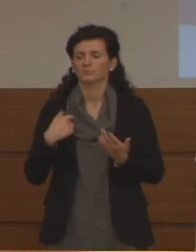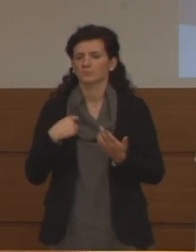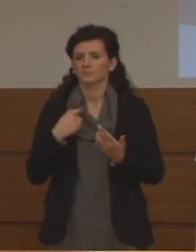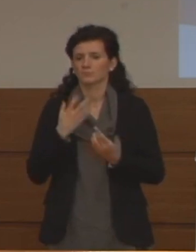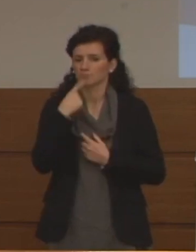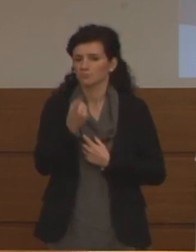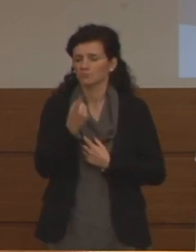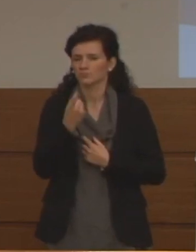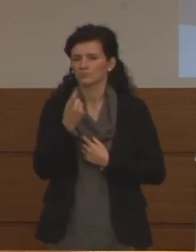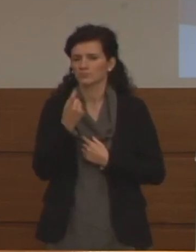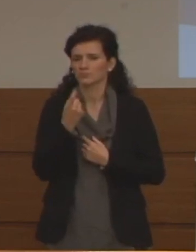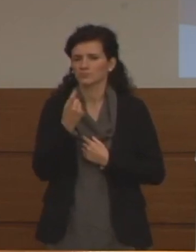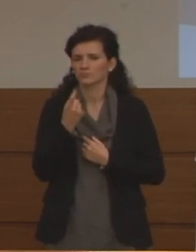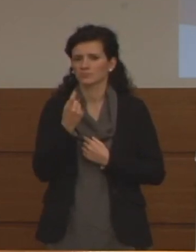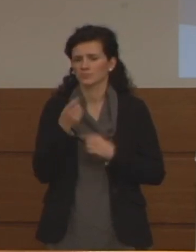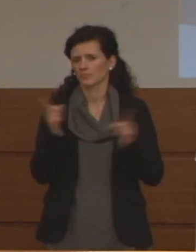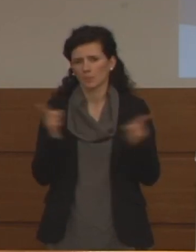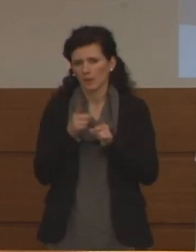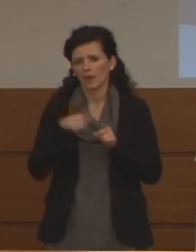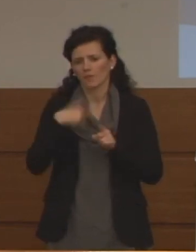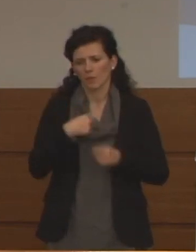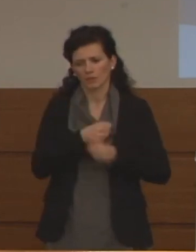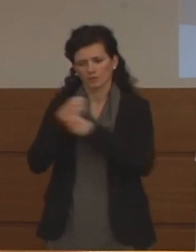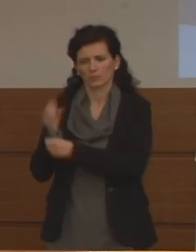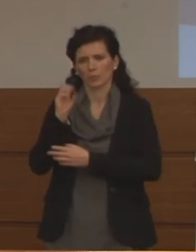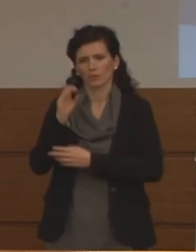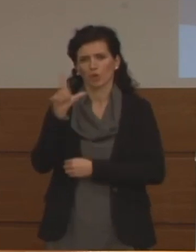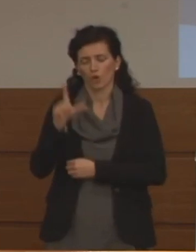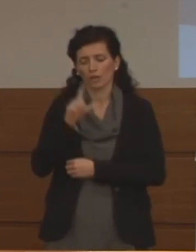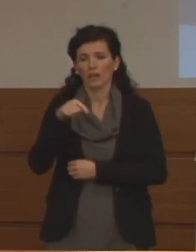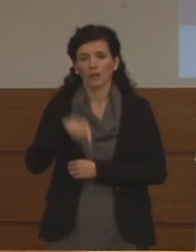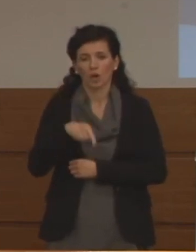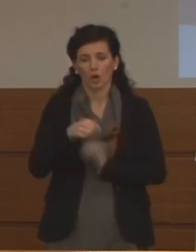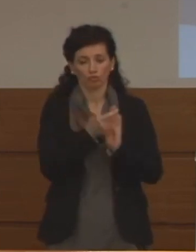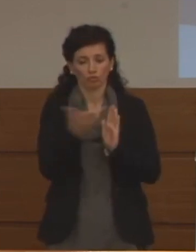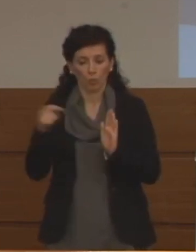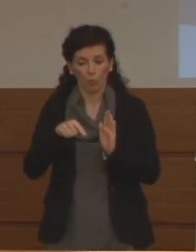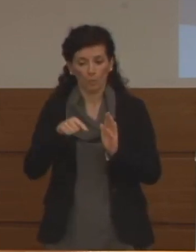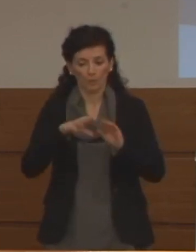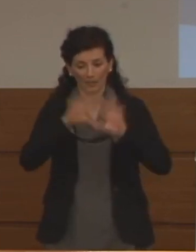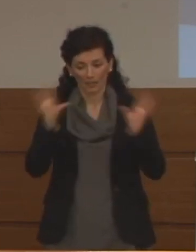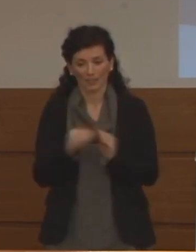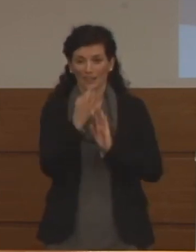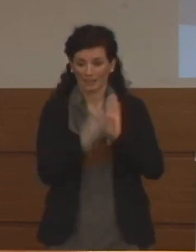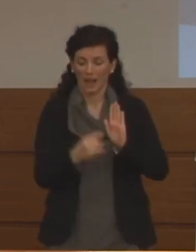dopo darò la parola professore locatelli i numeri di oggi sono dei numeri